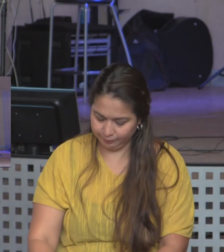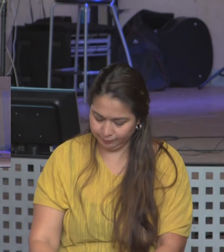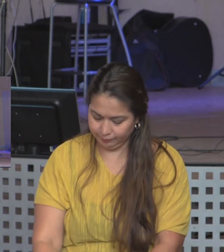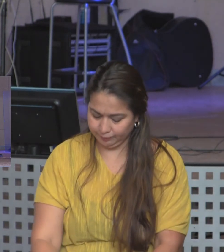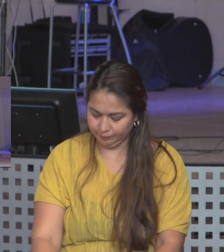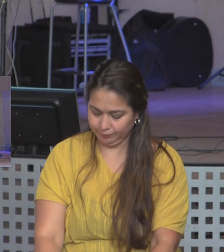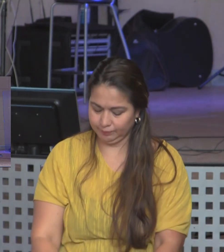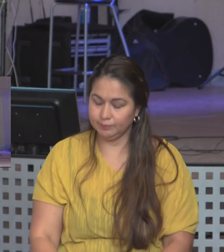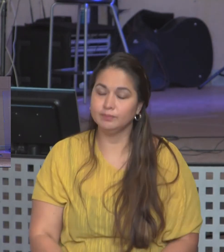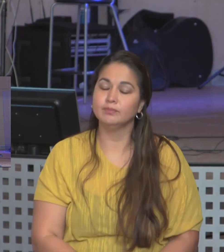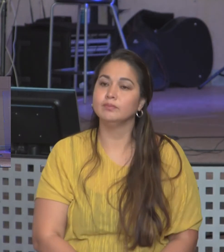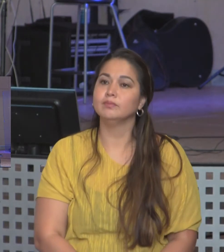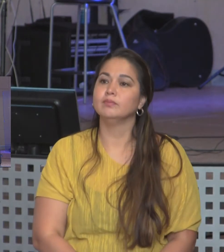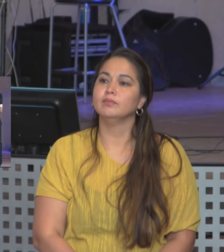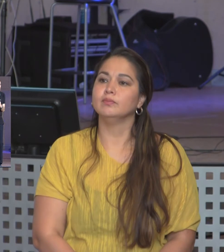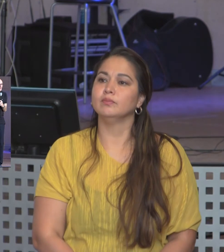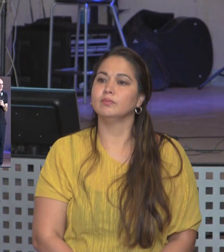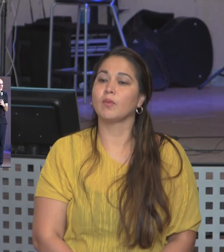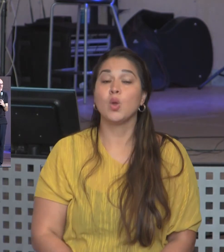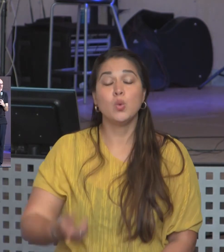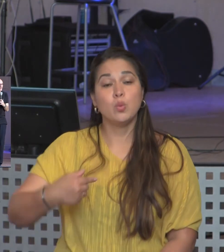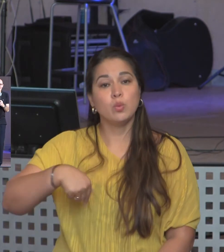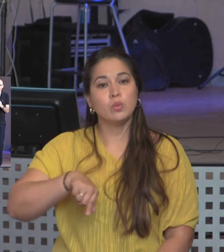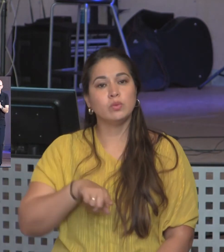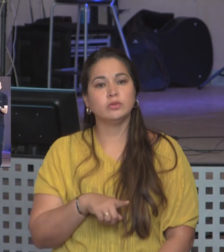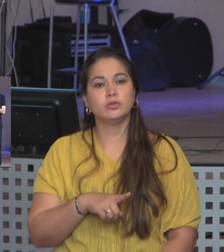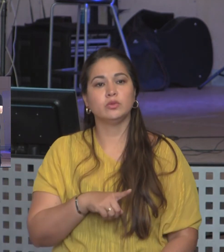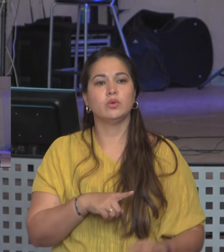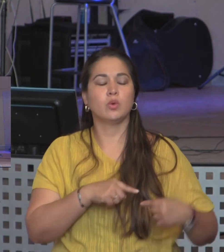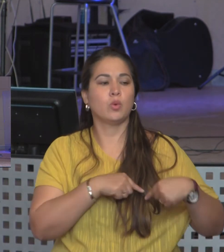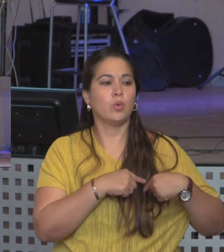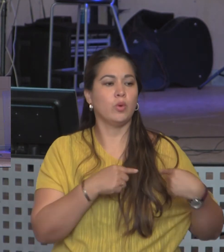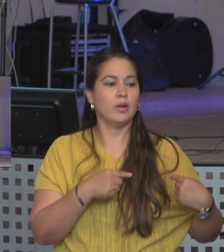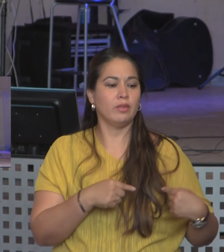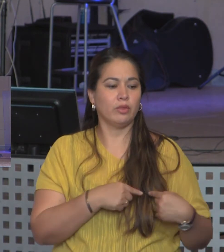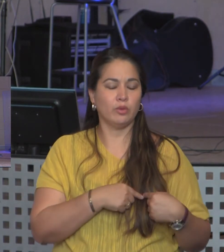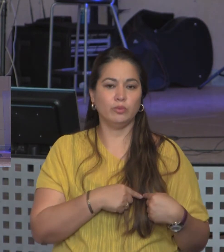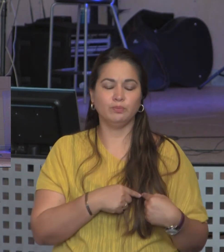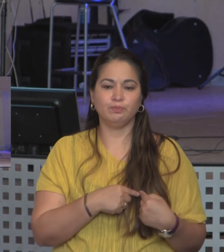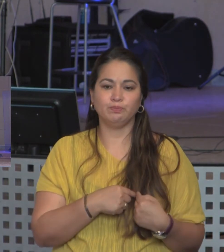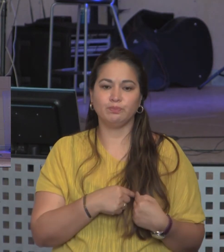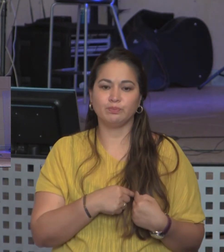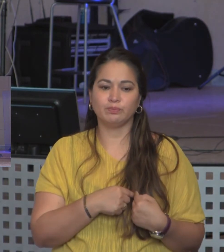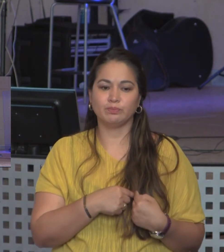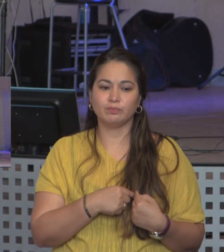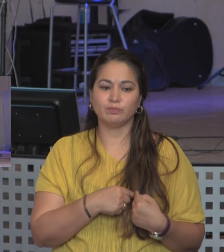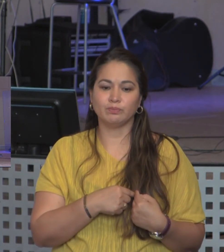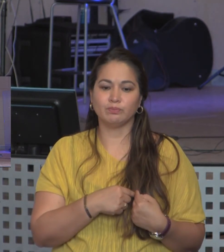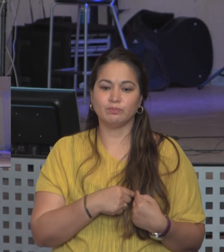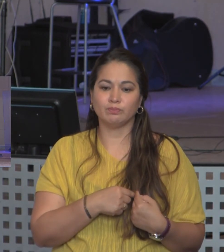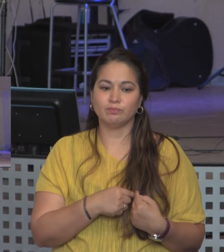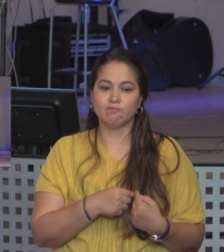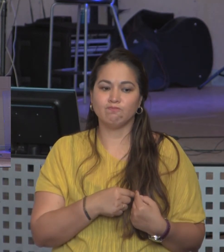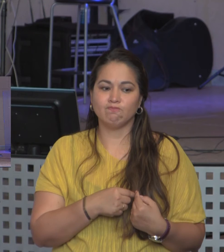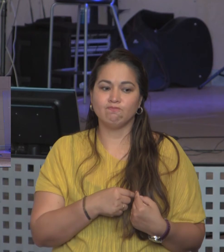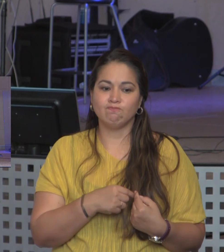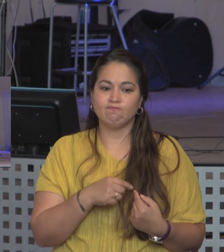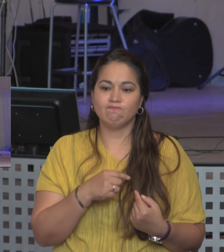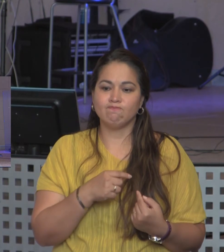asunto. ¿No ardía nuestro corazón cuando Él nos abría la palabra?